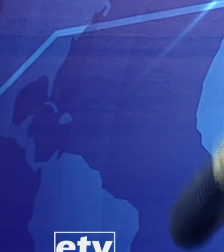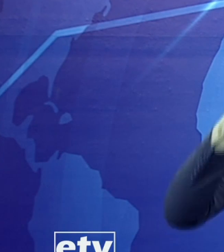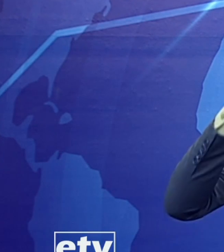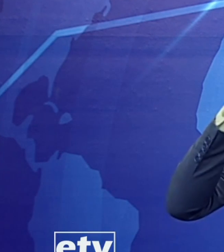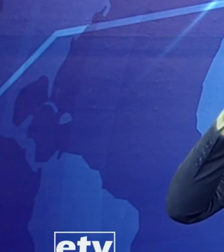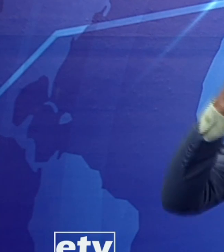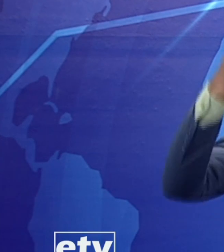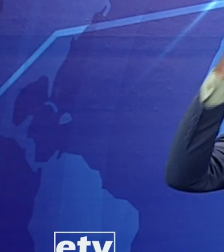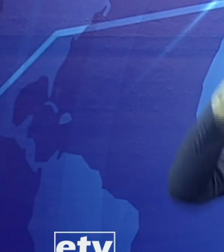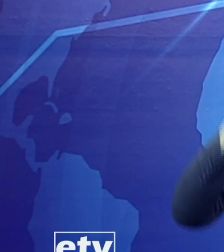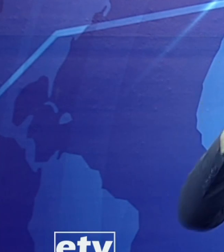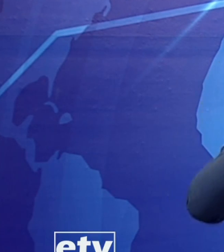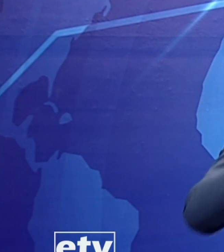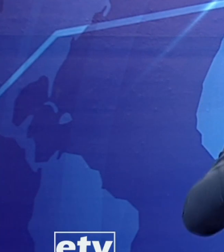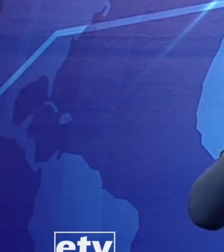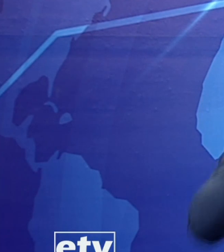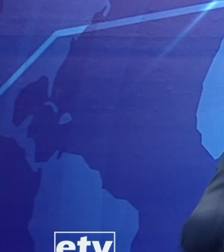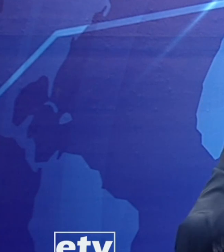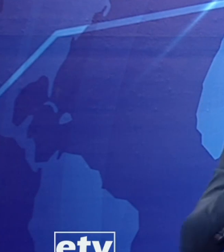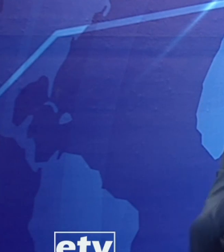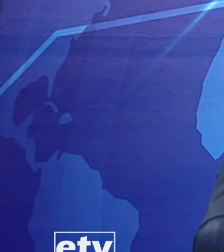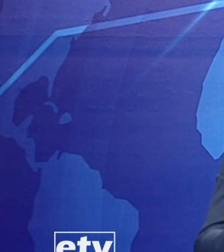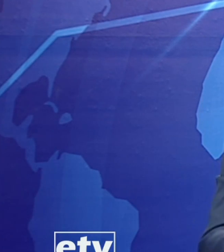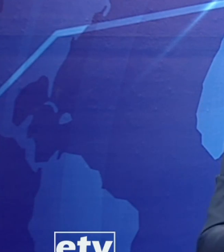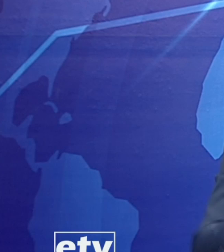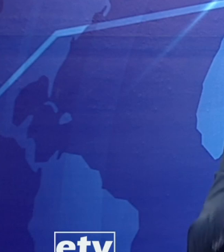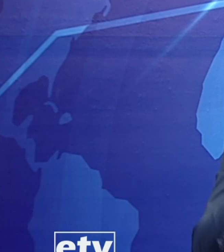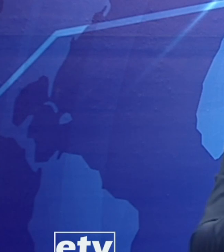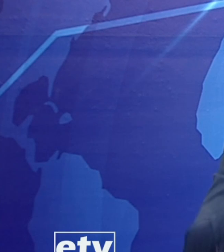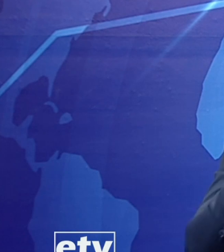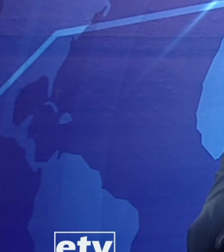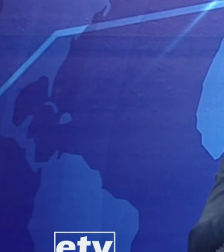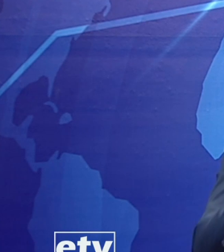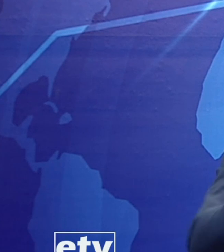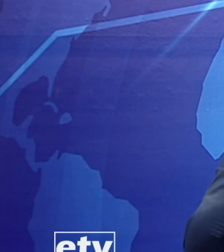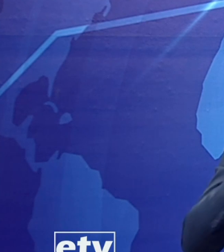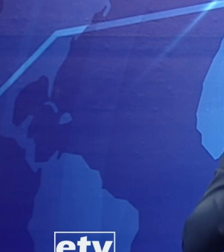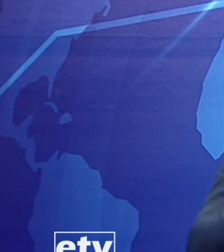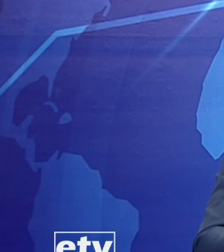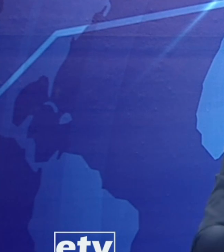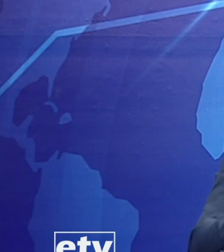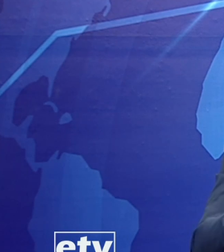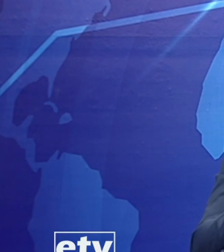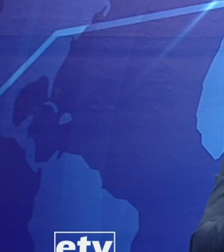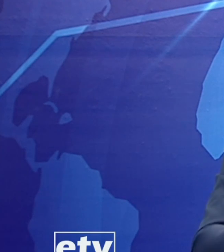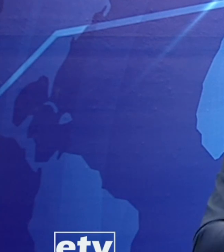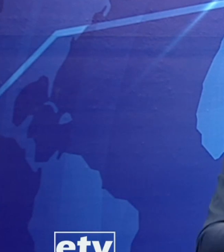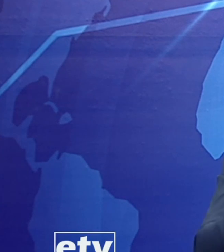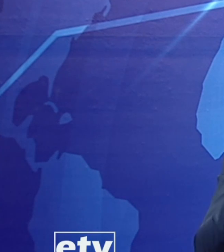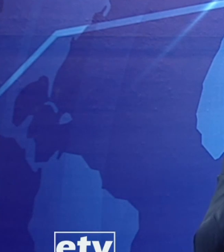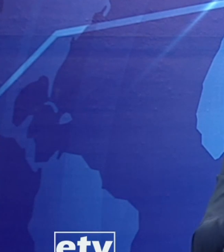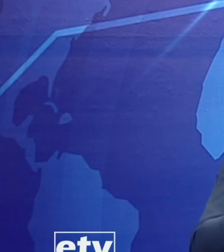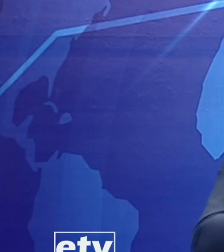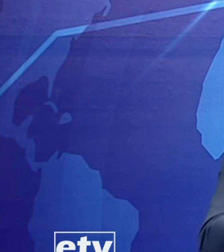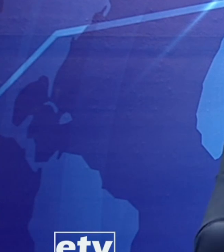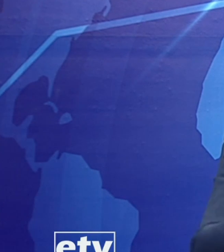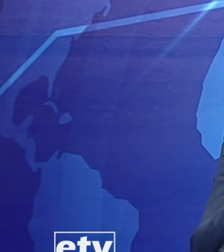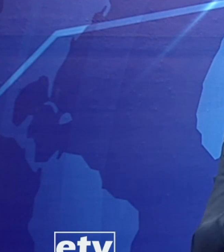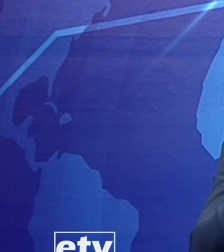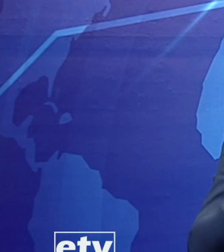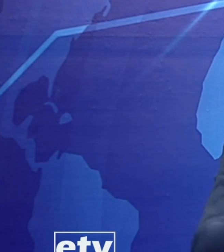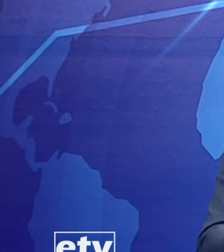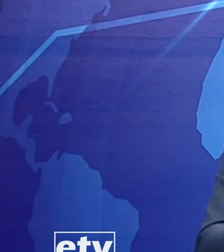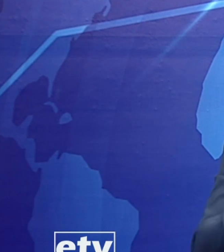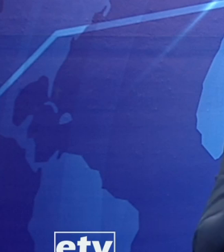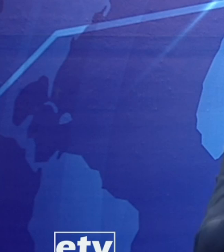በመጨረሻም የቻይና መንግስት ለኢትዮጵያ ያበረከተው ሲኖፋም የተባለ 300 ሺህ ዶዝ የኮቪድ-19 ክትባት